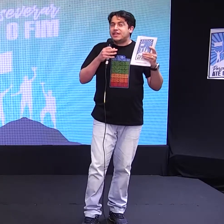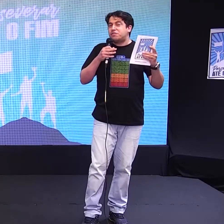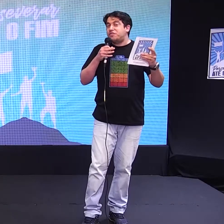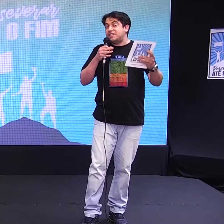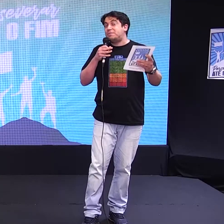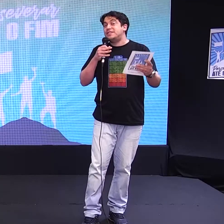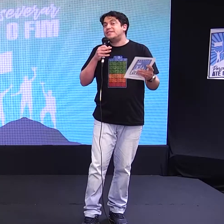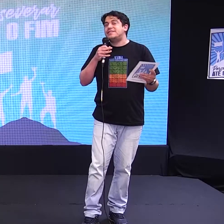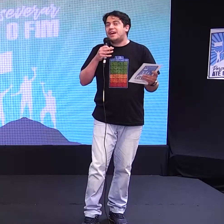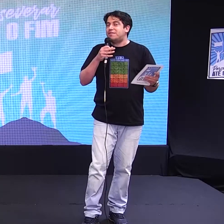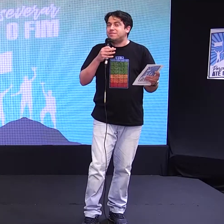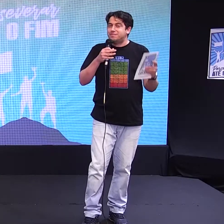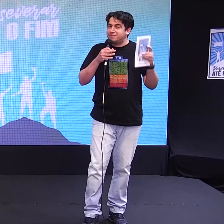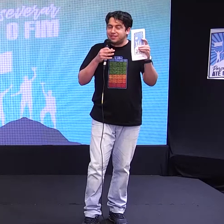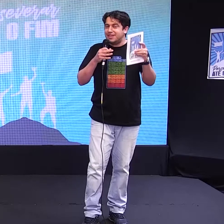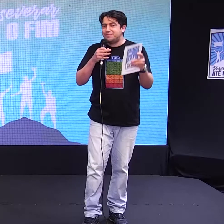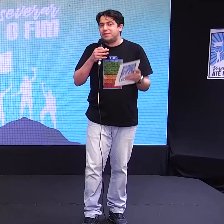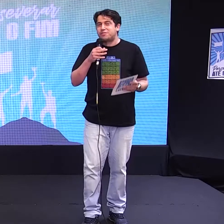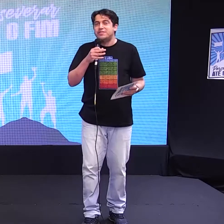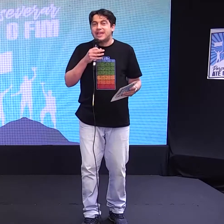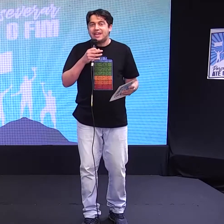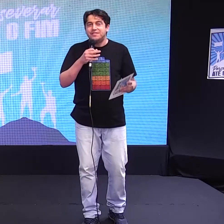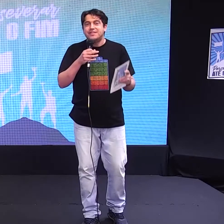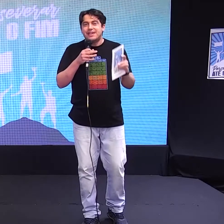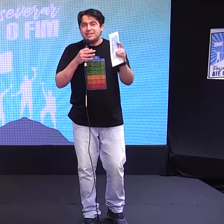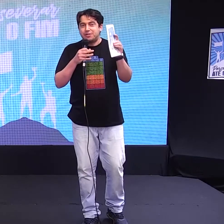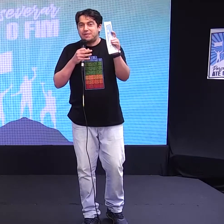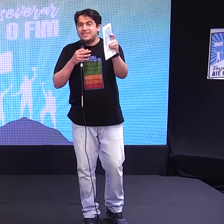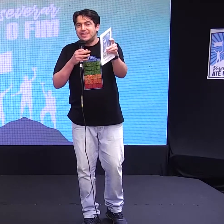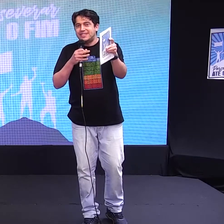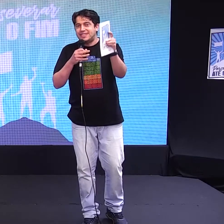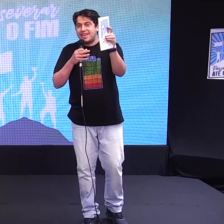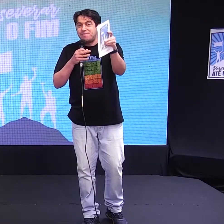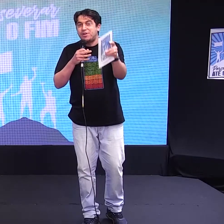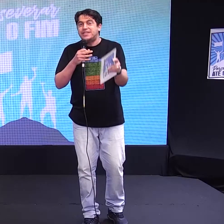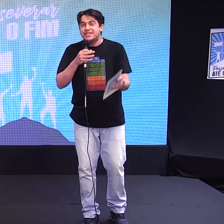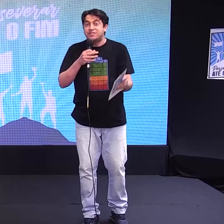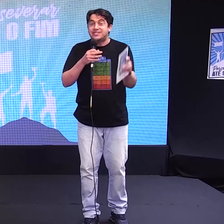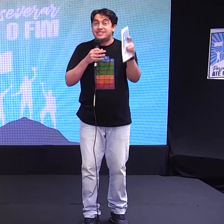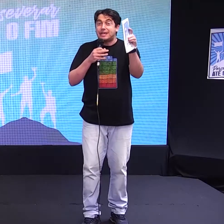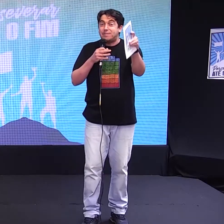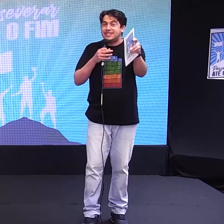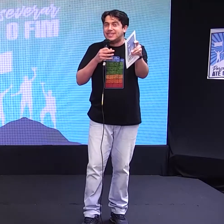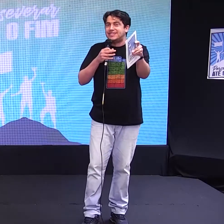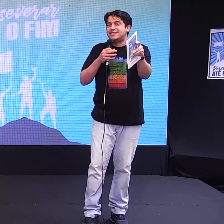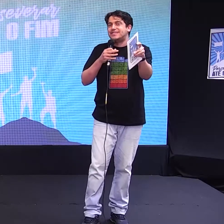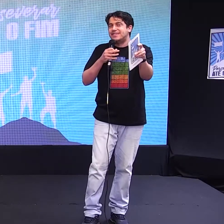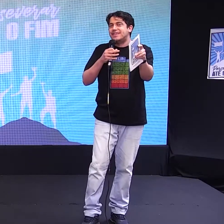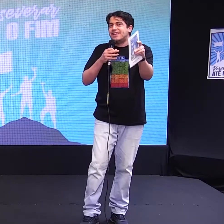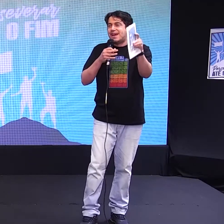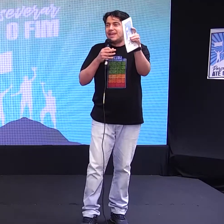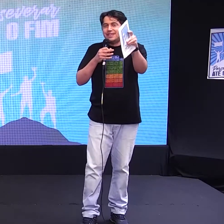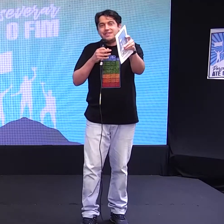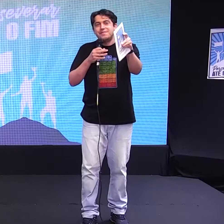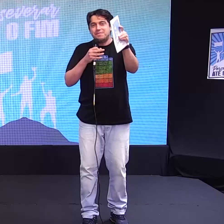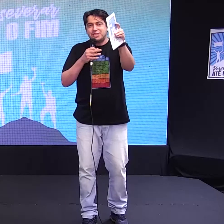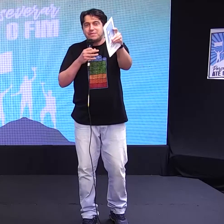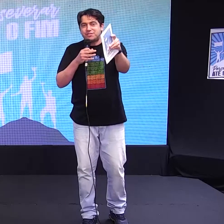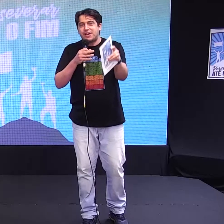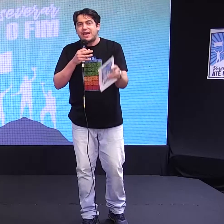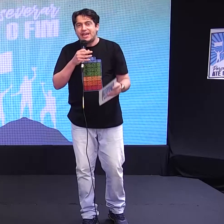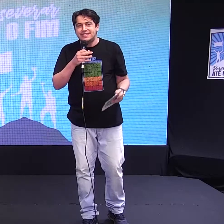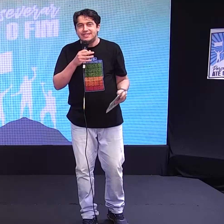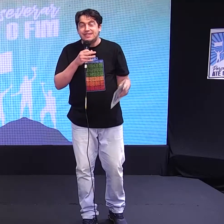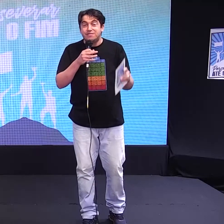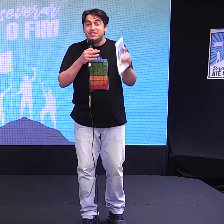não vai ter a conferência presencial. Não, pelo contrário. A sua presença é importante, você está presente. Aí, mesmo na